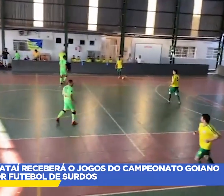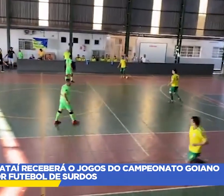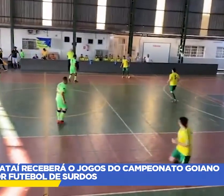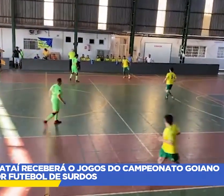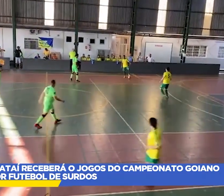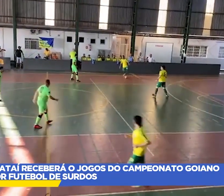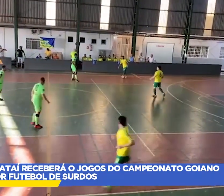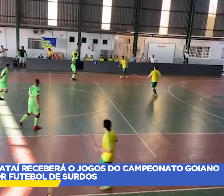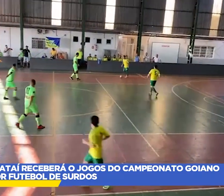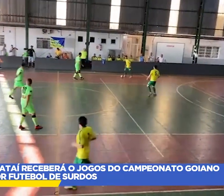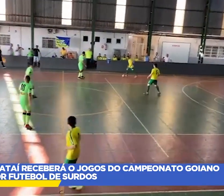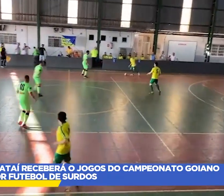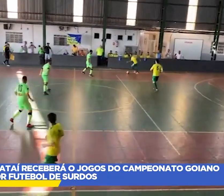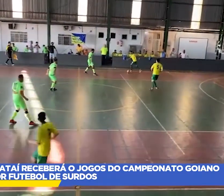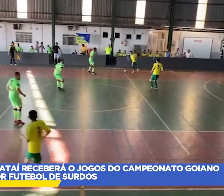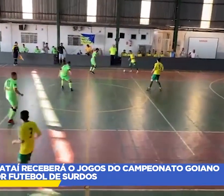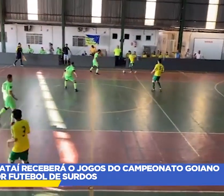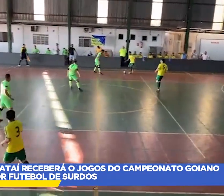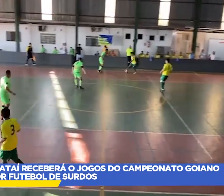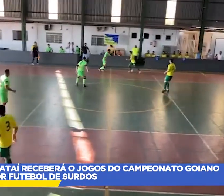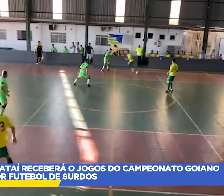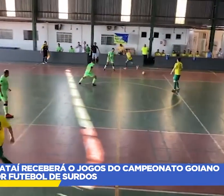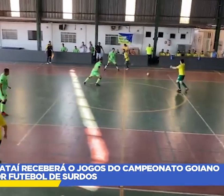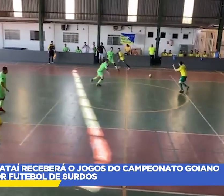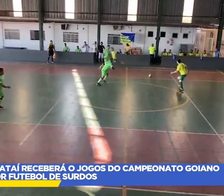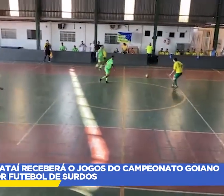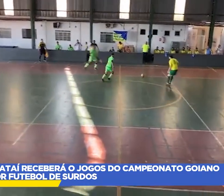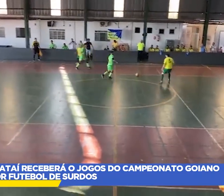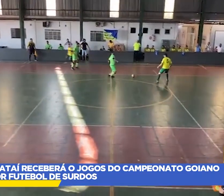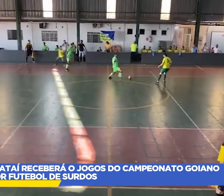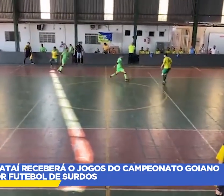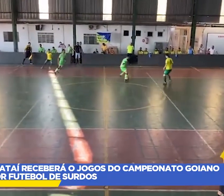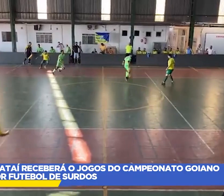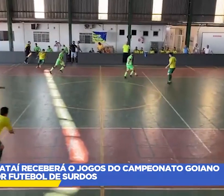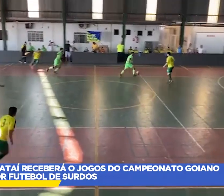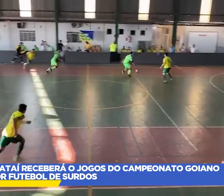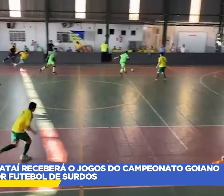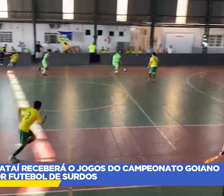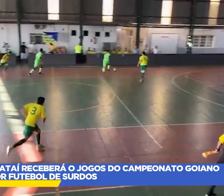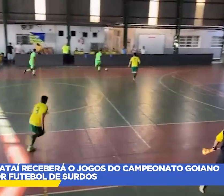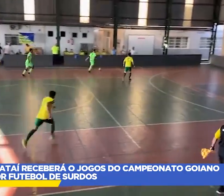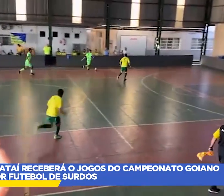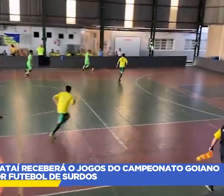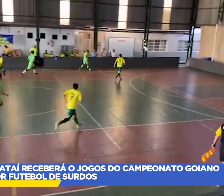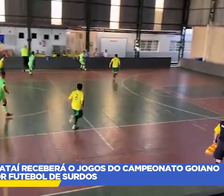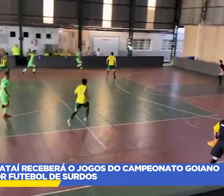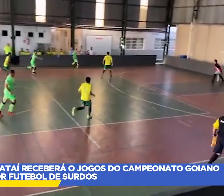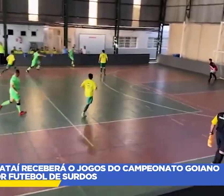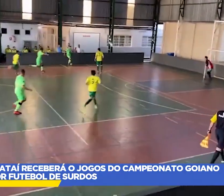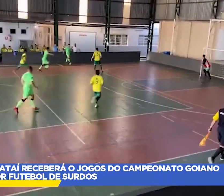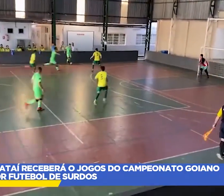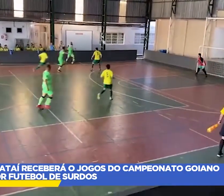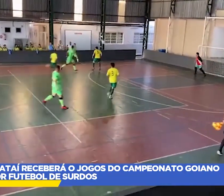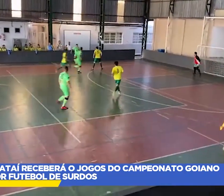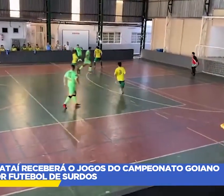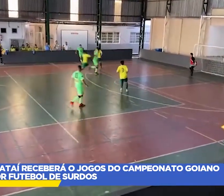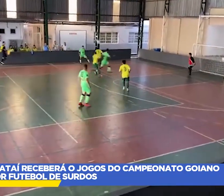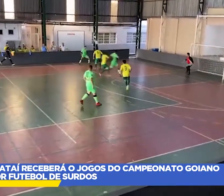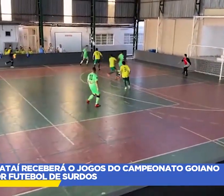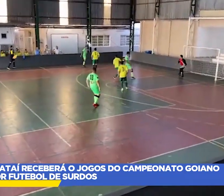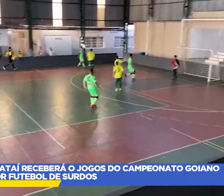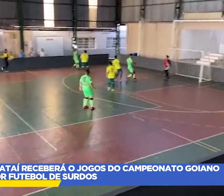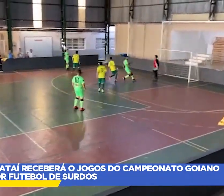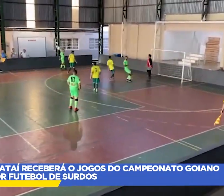para mostrar, servir como modelo para que futuramente possa fundar uma associação de surdos aqui na cidade de Jatay. Os jogos serão